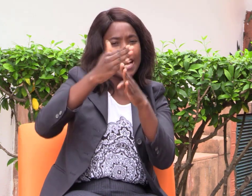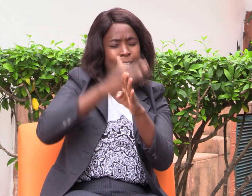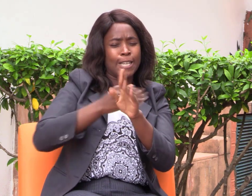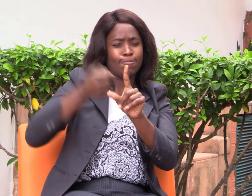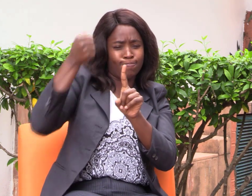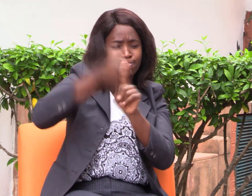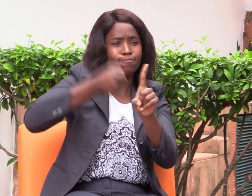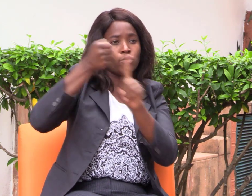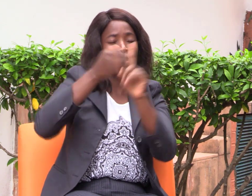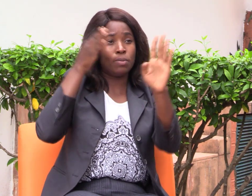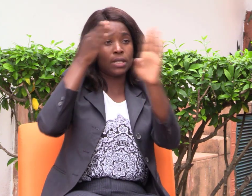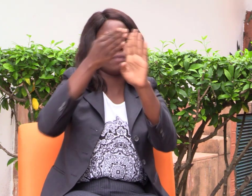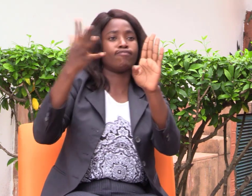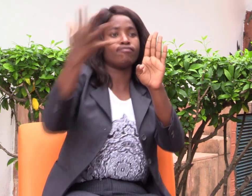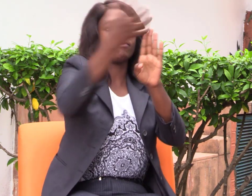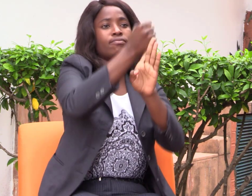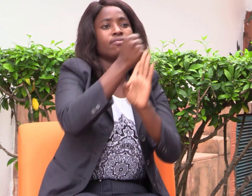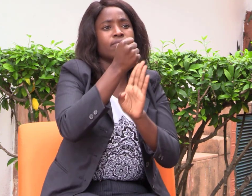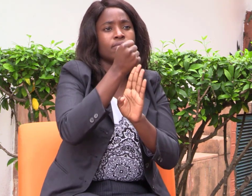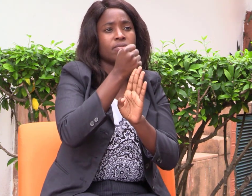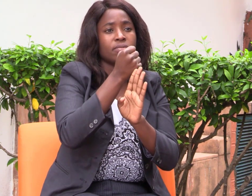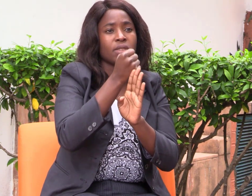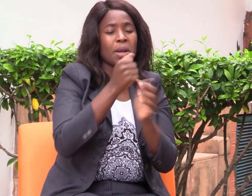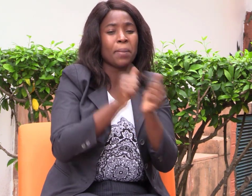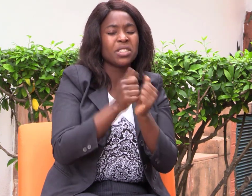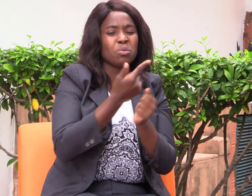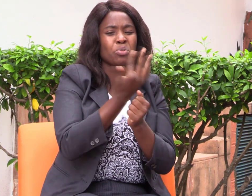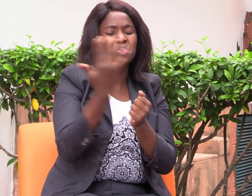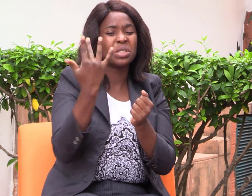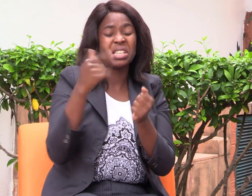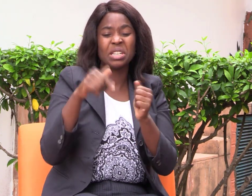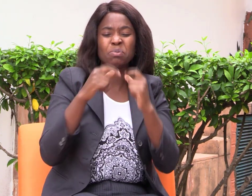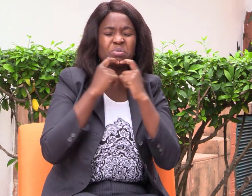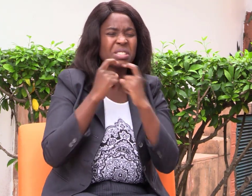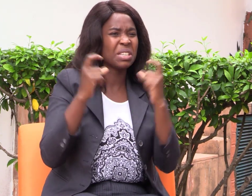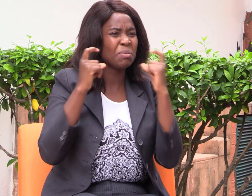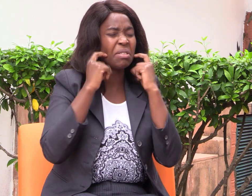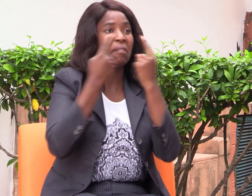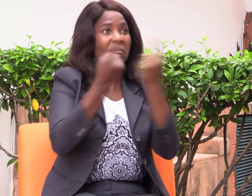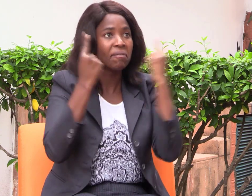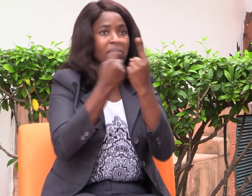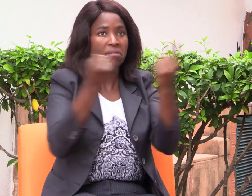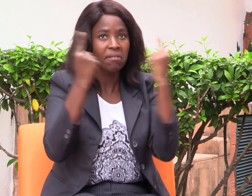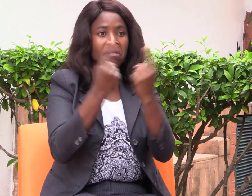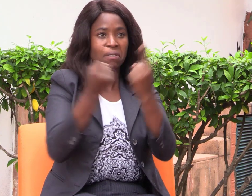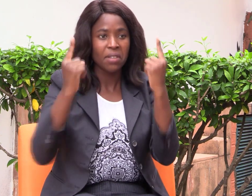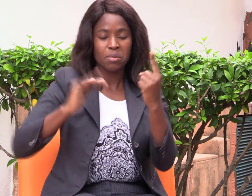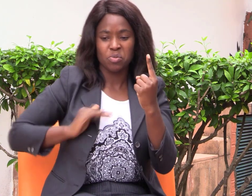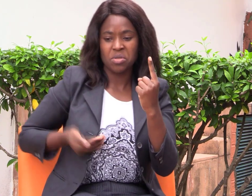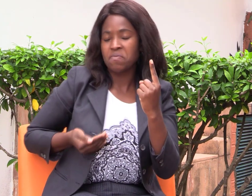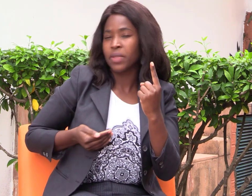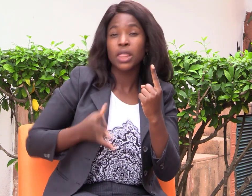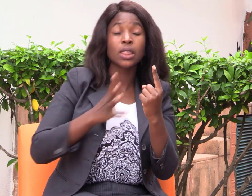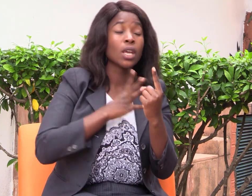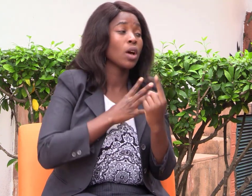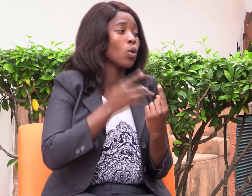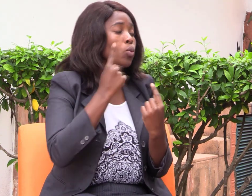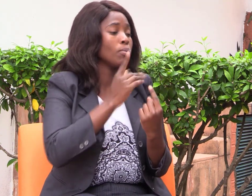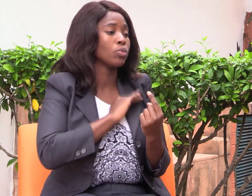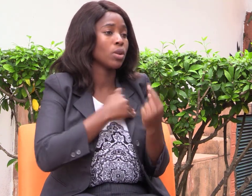meus objetivos. Então, eu acho que é algo que as mulheres também podiam pensar muito mais, porque não só a